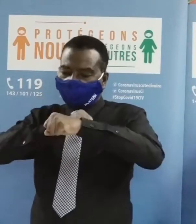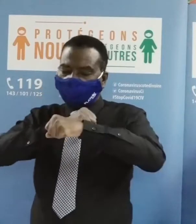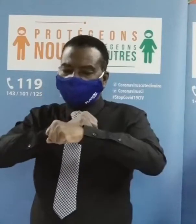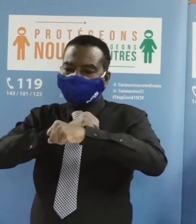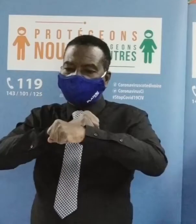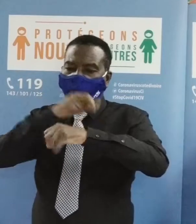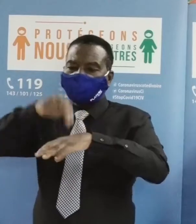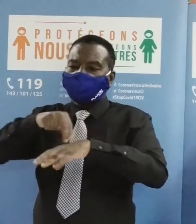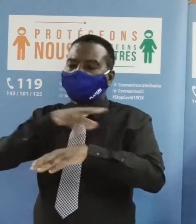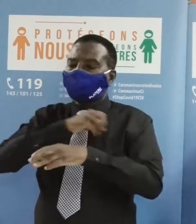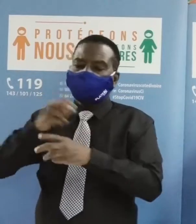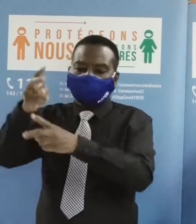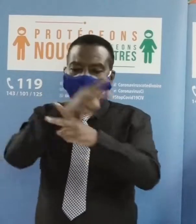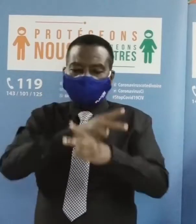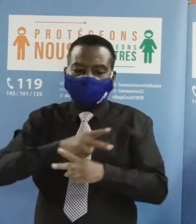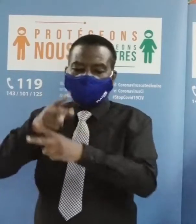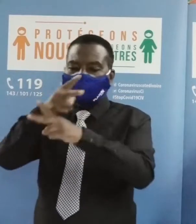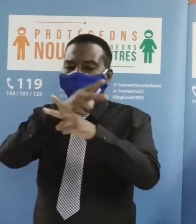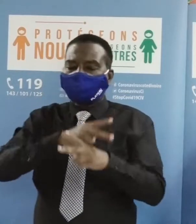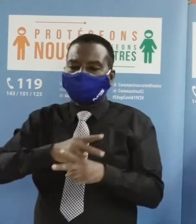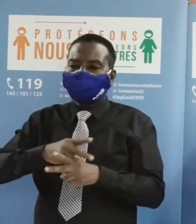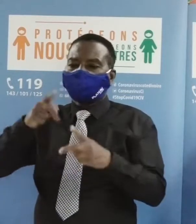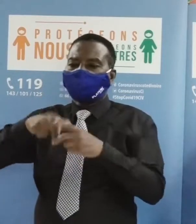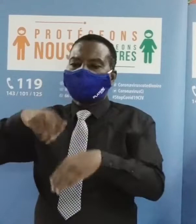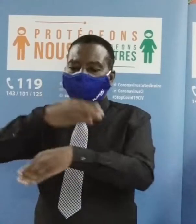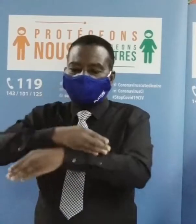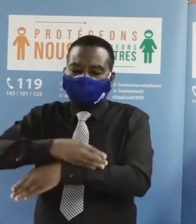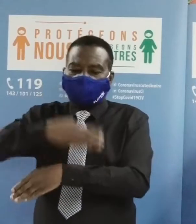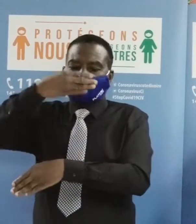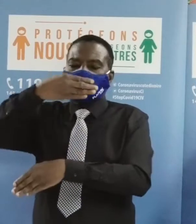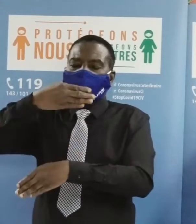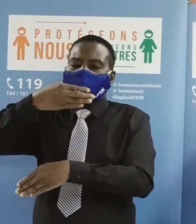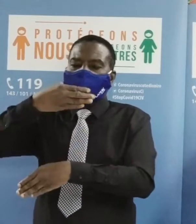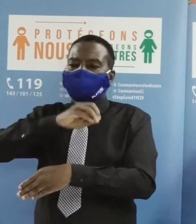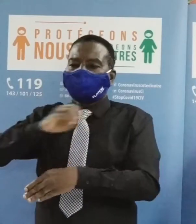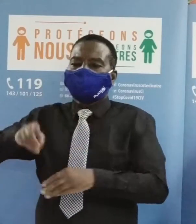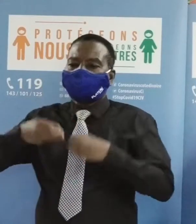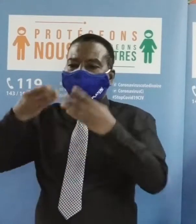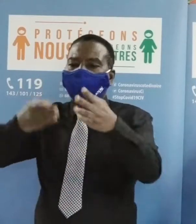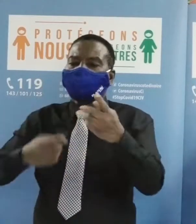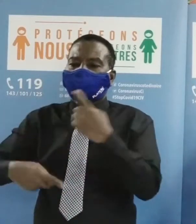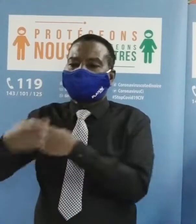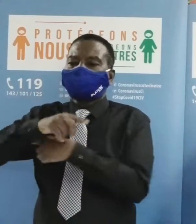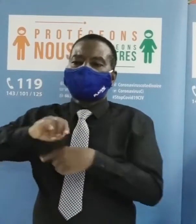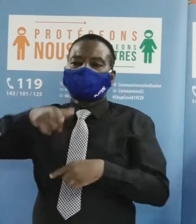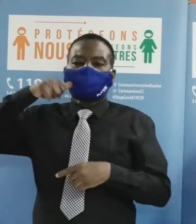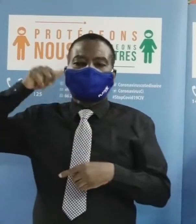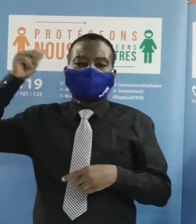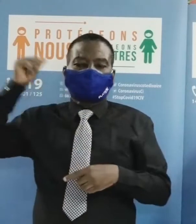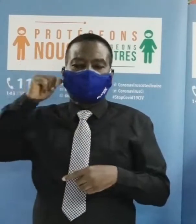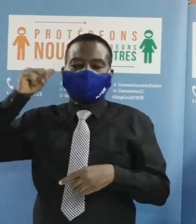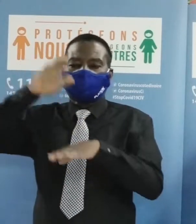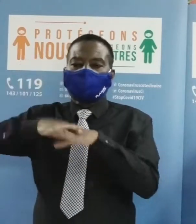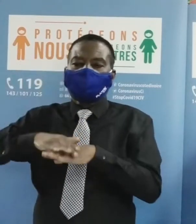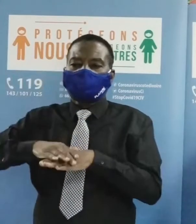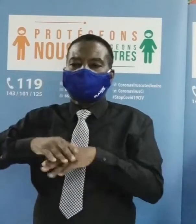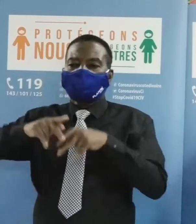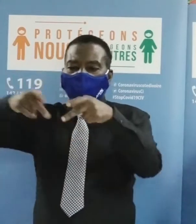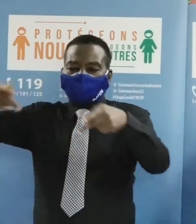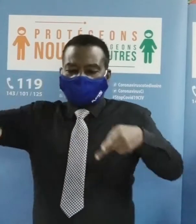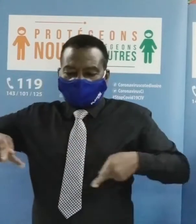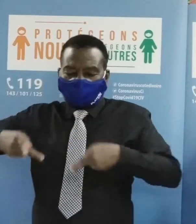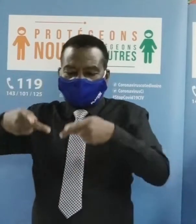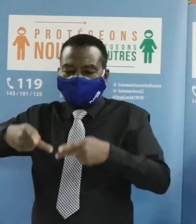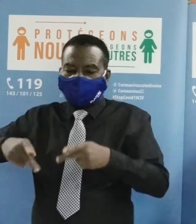et la surveillance à nos frontières ont donné dans la journée d'hier sur le périmètre territorial